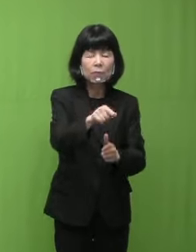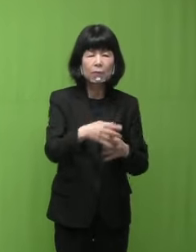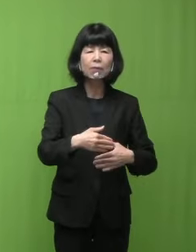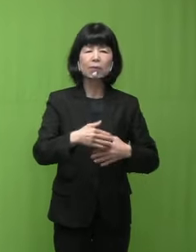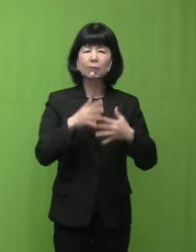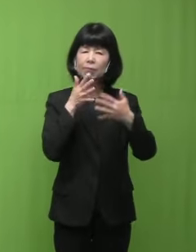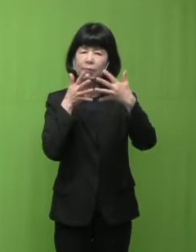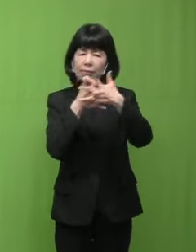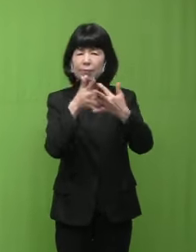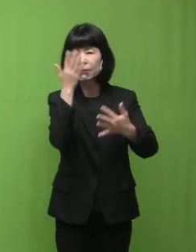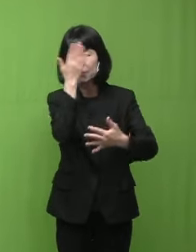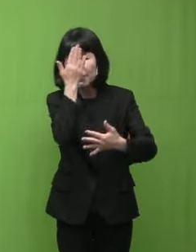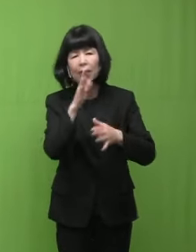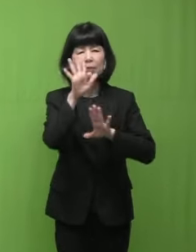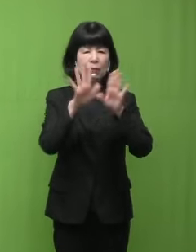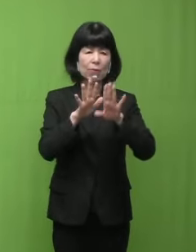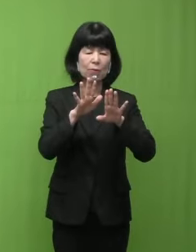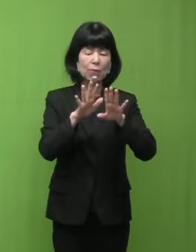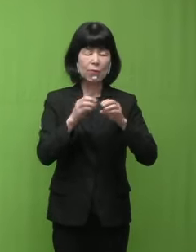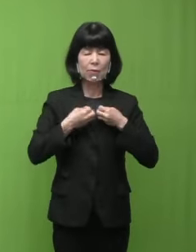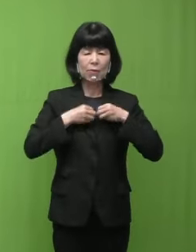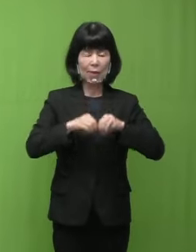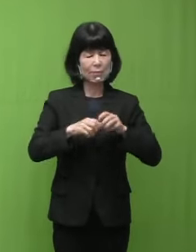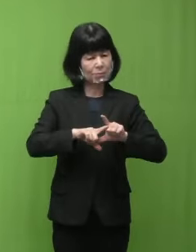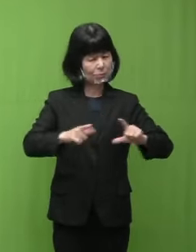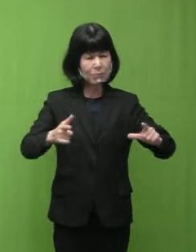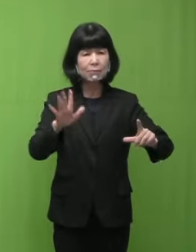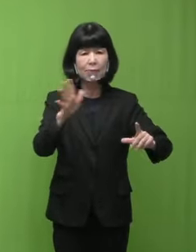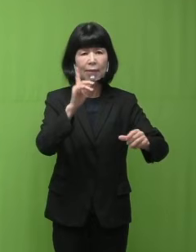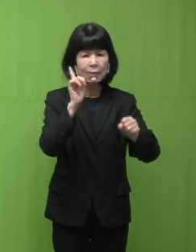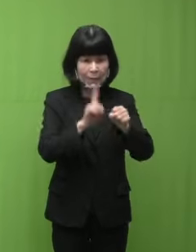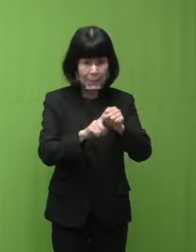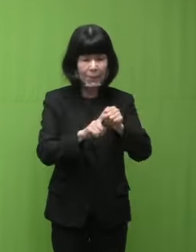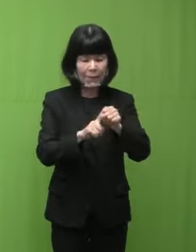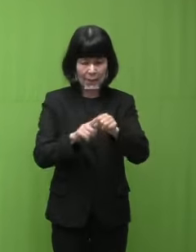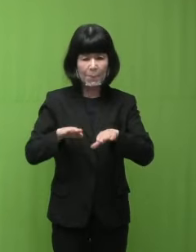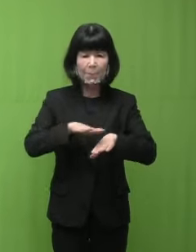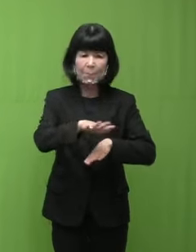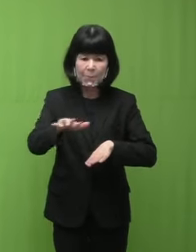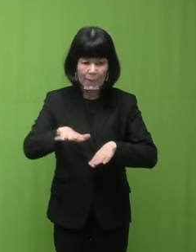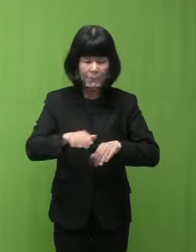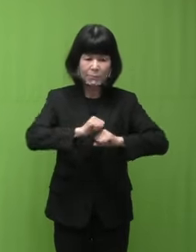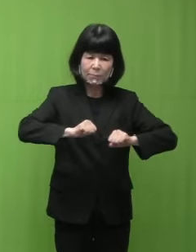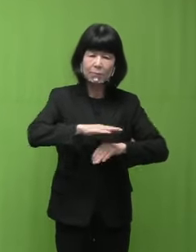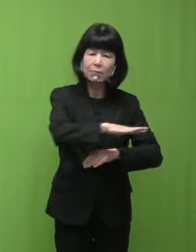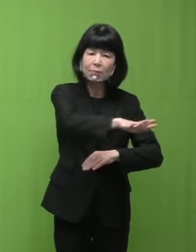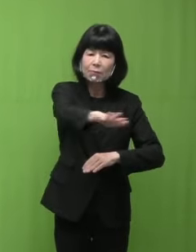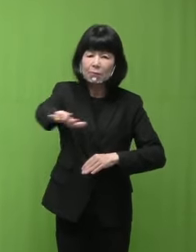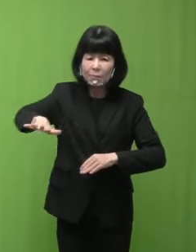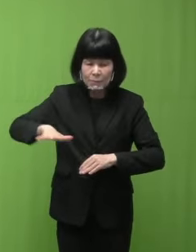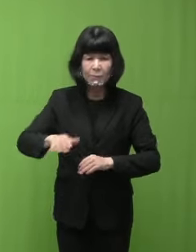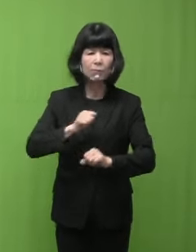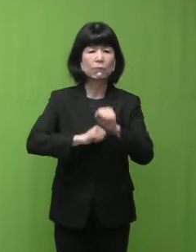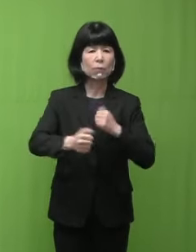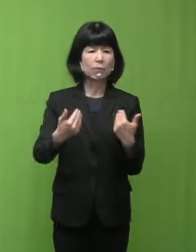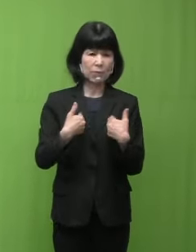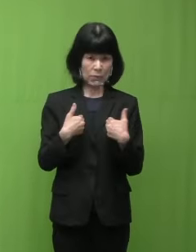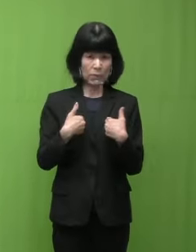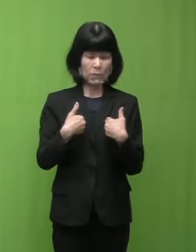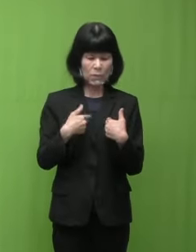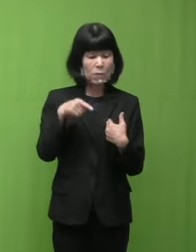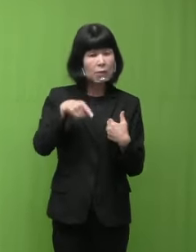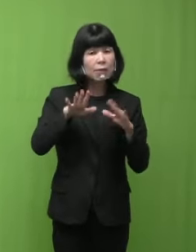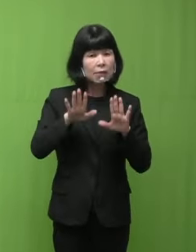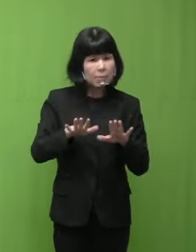続いておりへ感染を広げないためには便的攻撃的に取り組んでいく必要がありますa 交渉